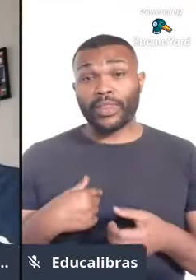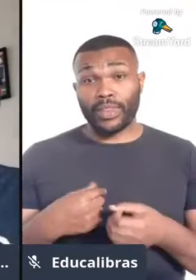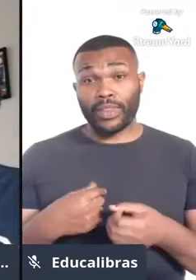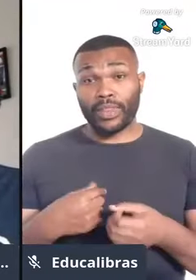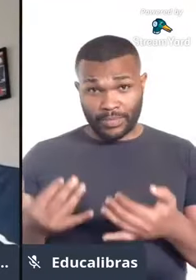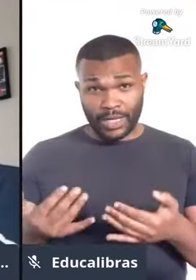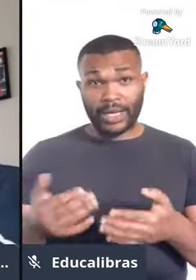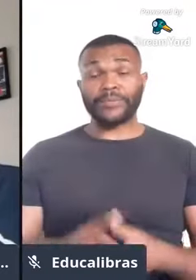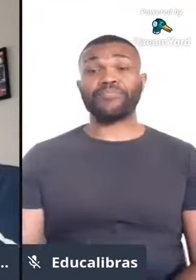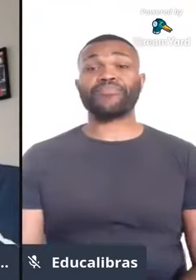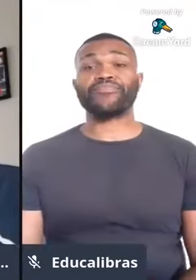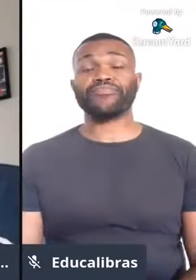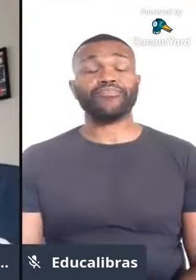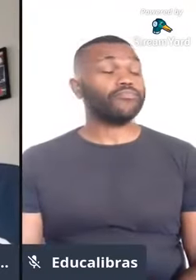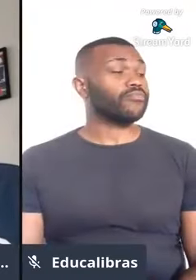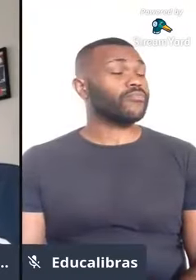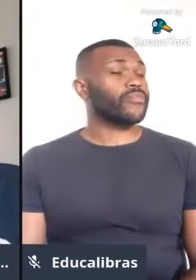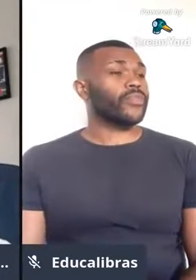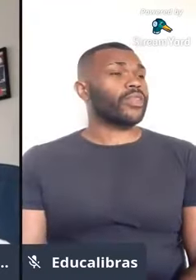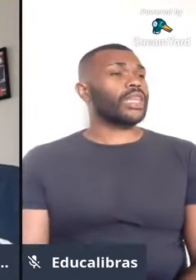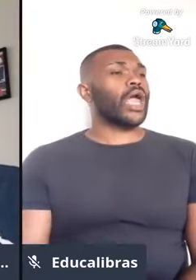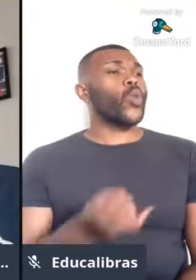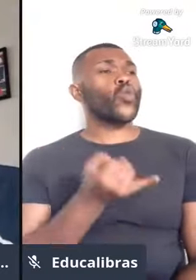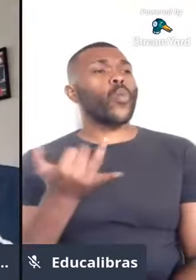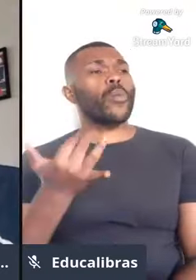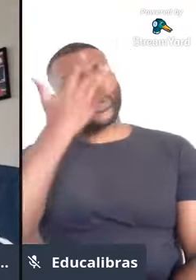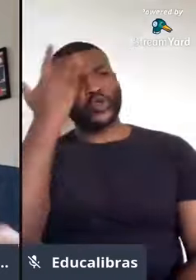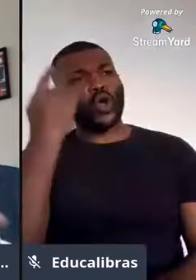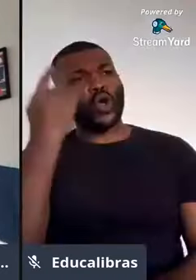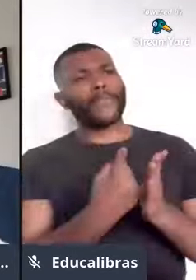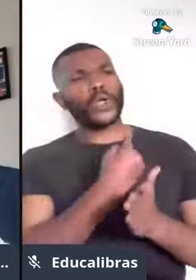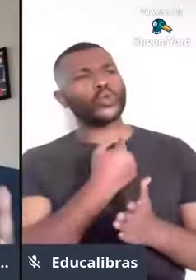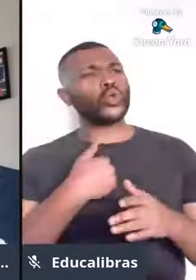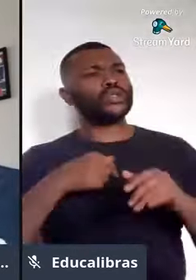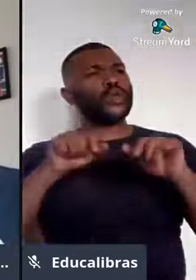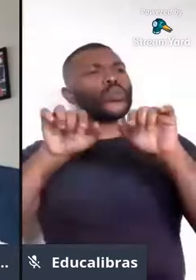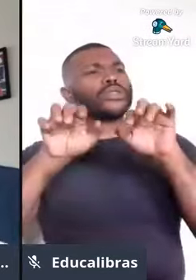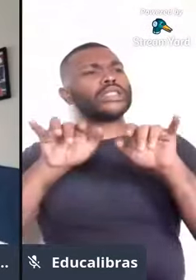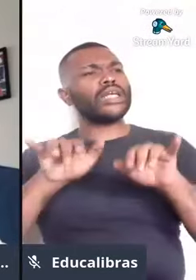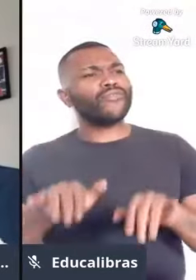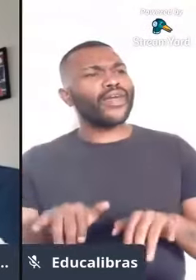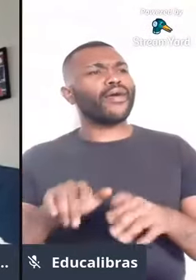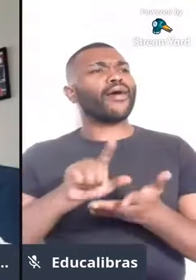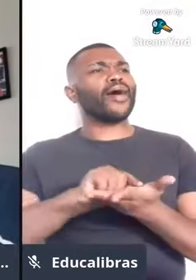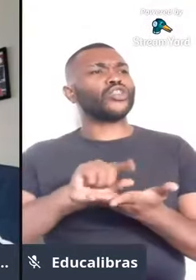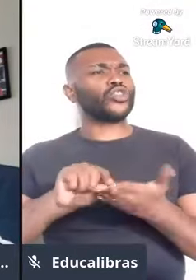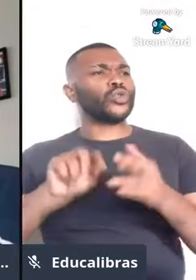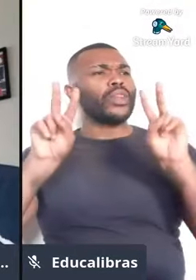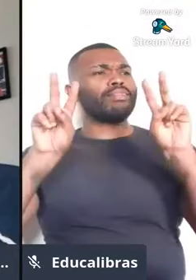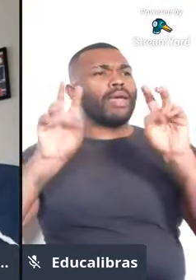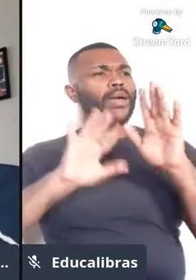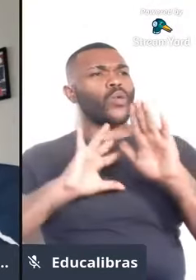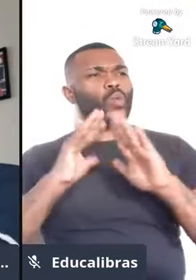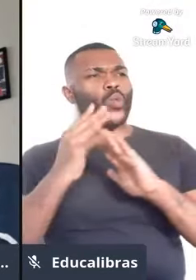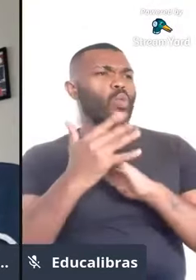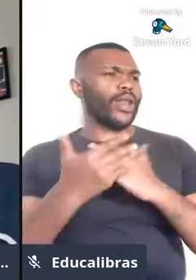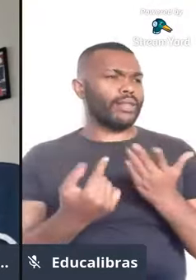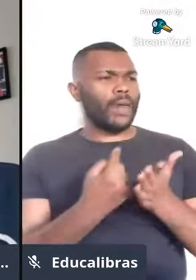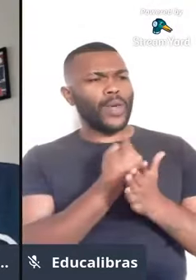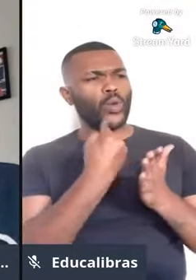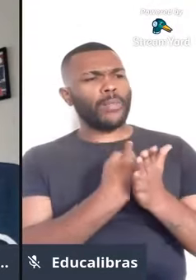lá. Muita gente me perguntou se eu não ia escrever algum tipo de artigo tratando desse tema, né? Sobre